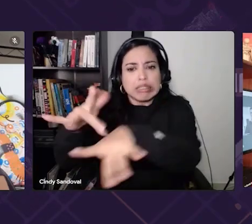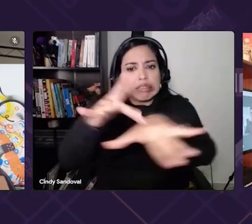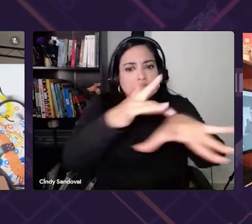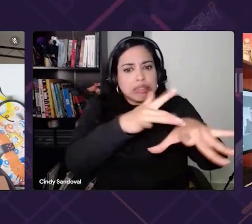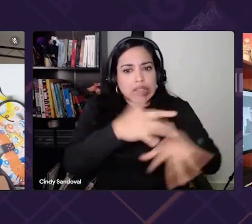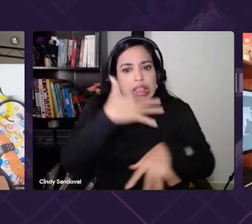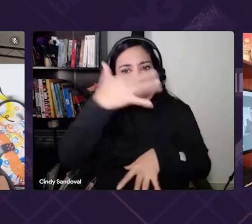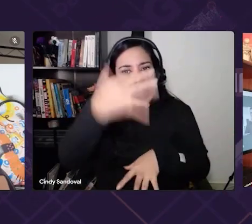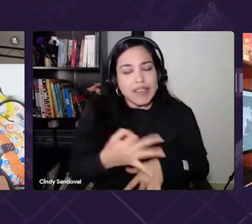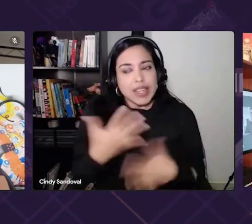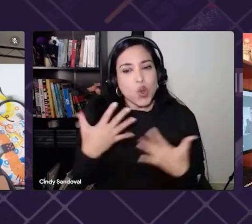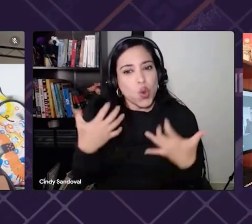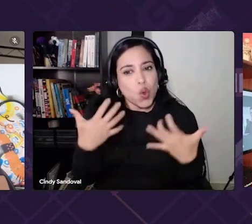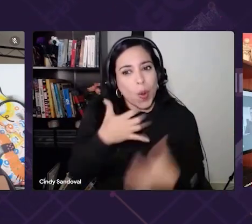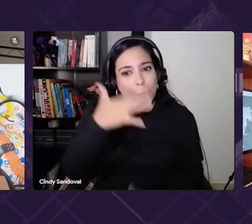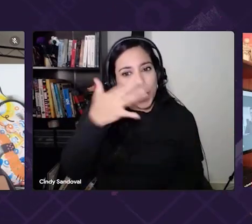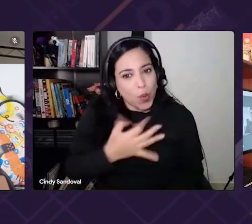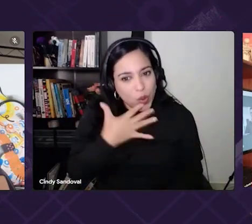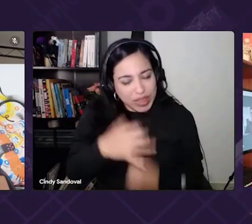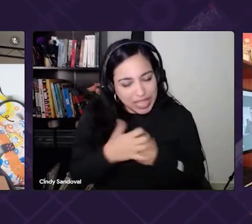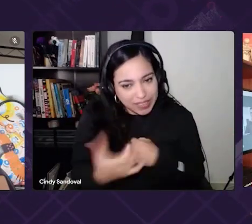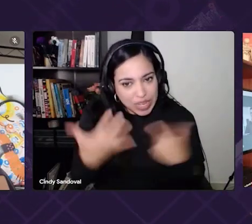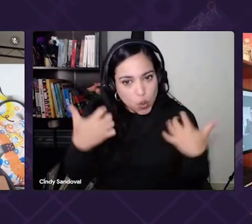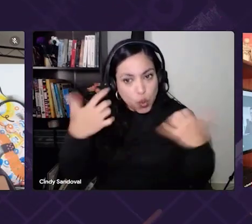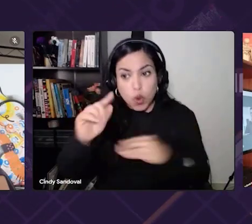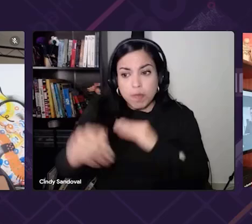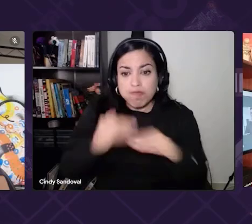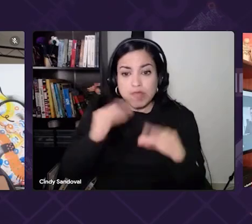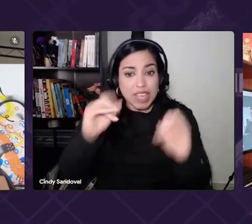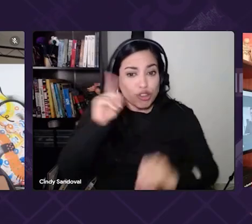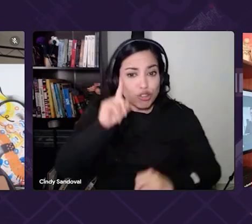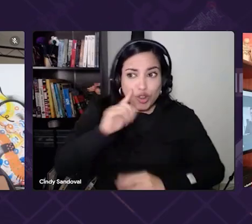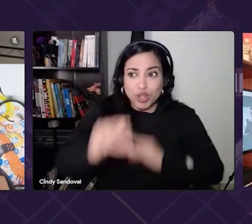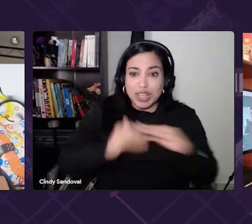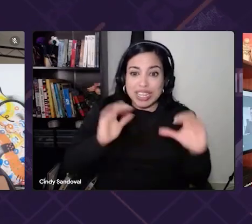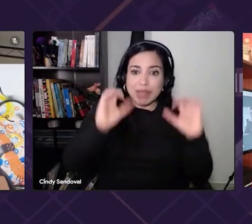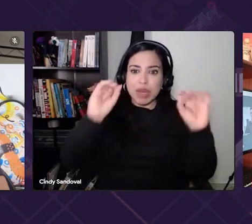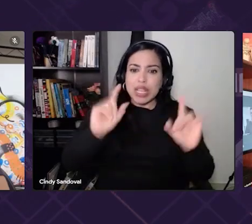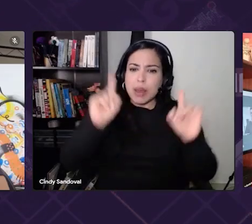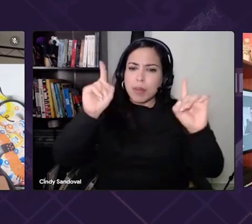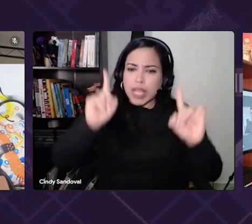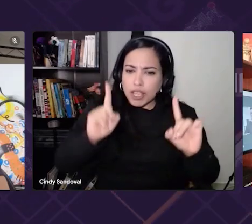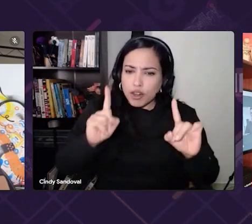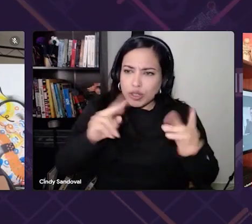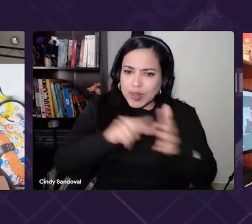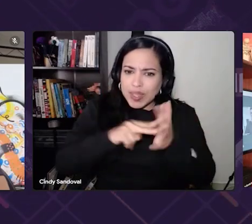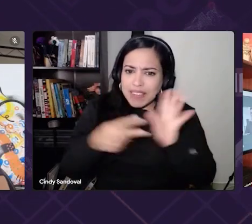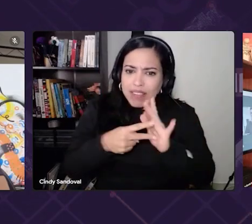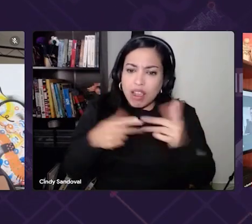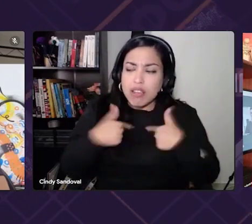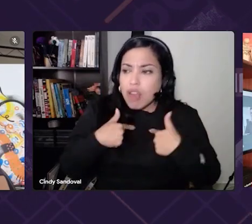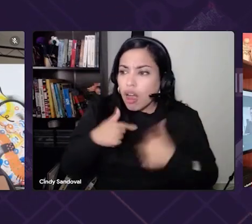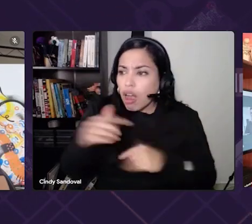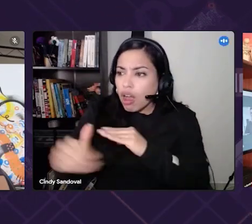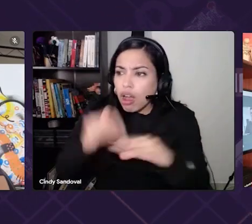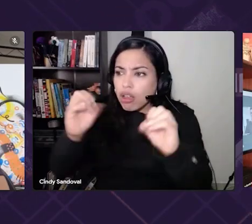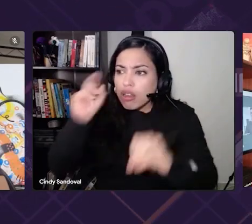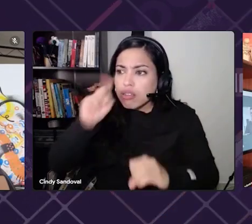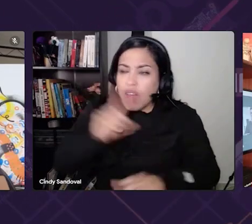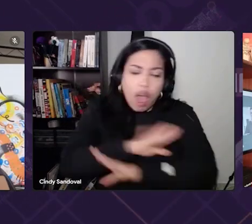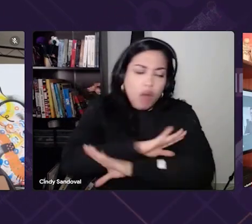nos sentimos un poco frustrados, pero no queremos perecer en el intento. Y